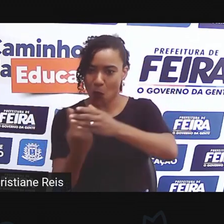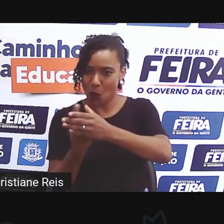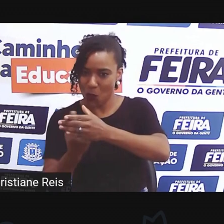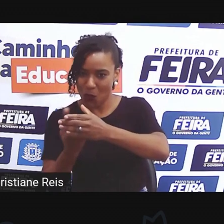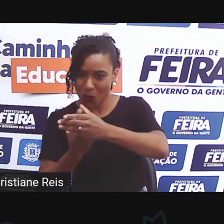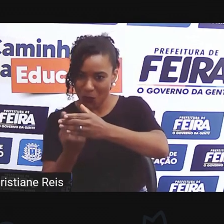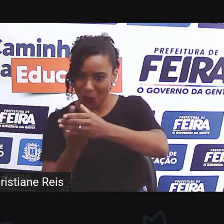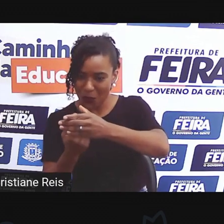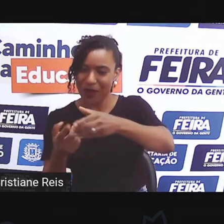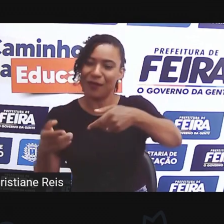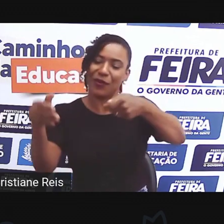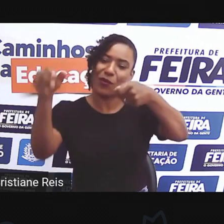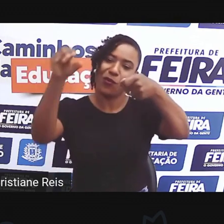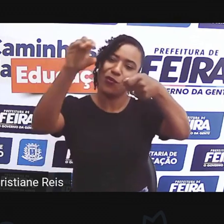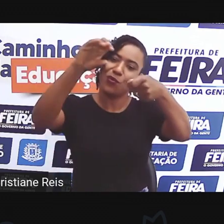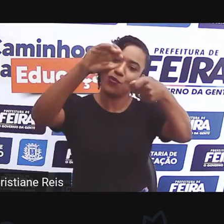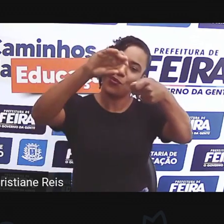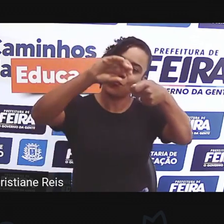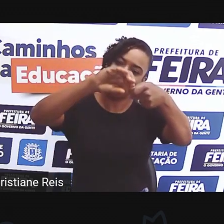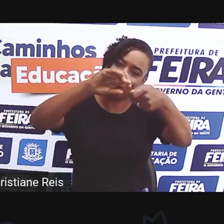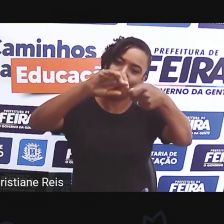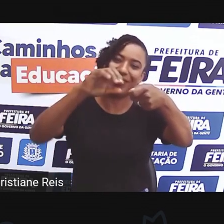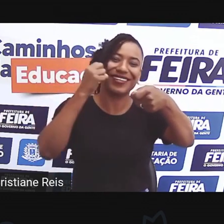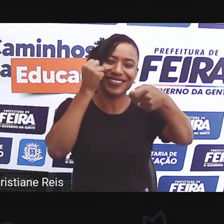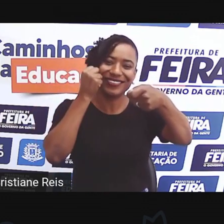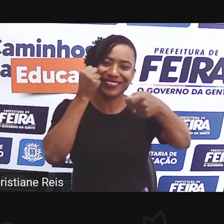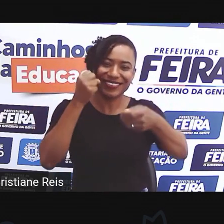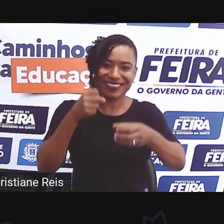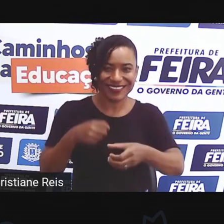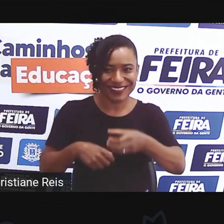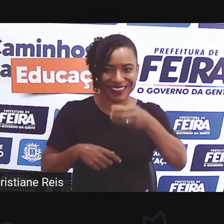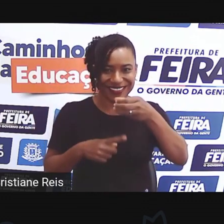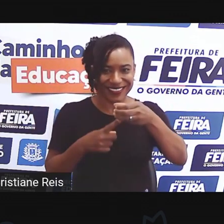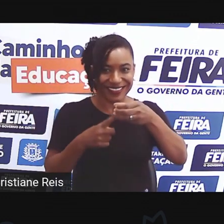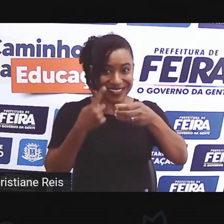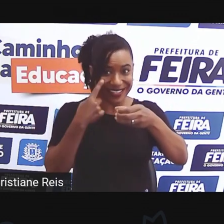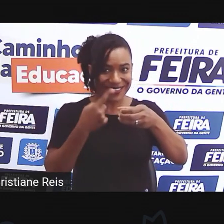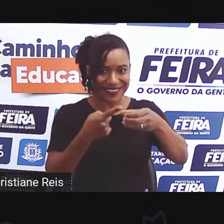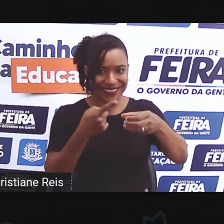quando a gente peneira um suco? Olha que legal que a água cai, ó.